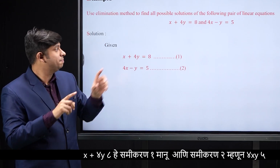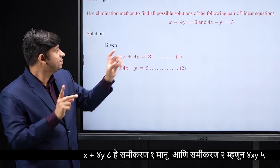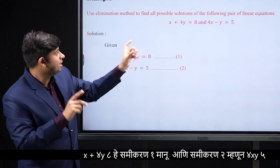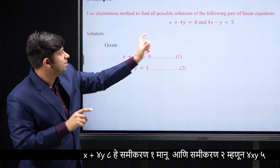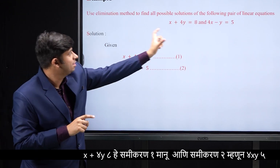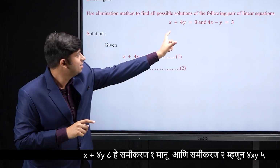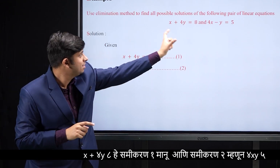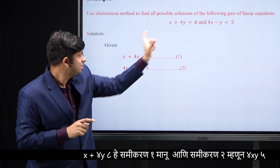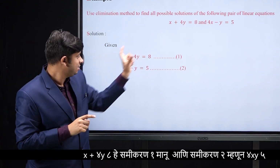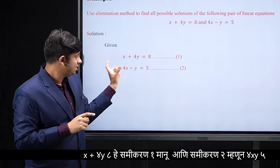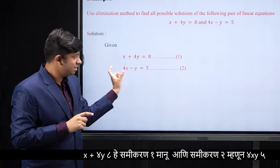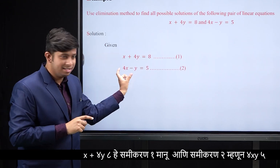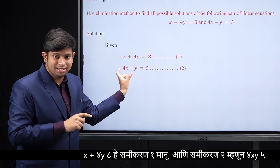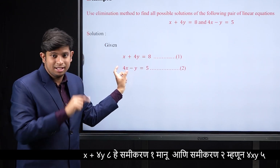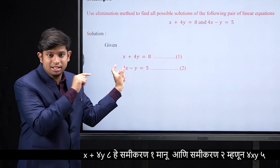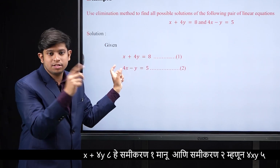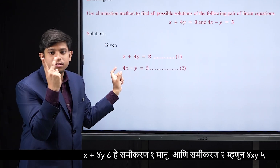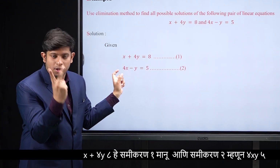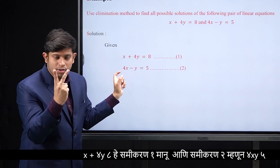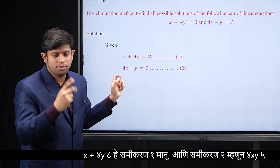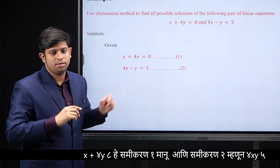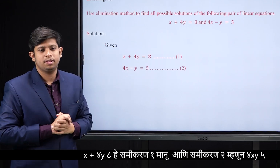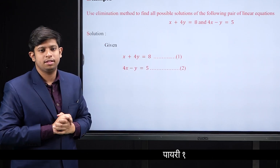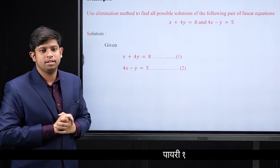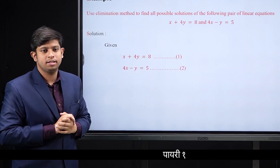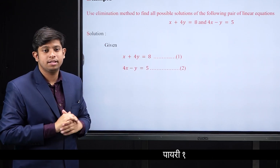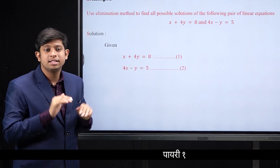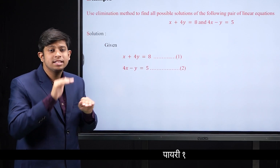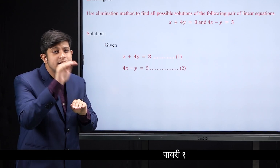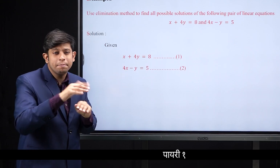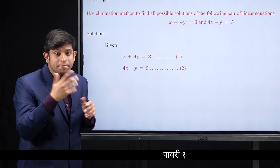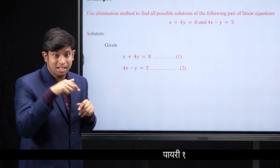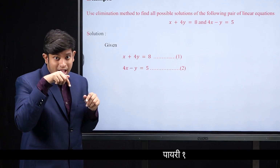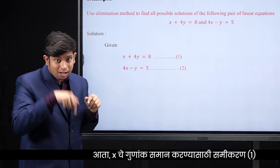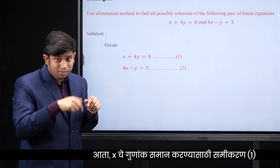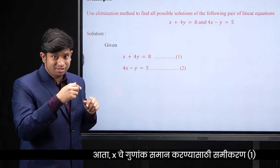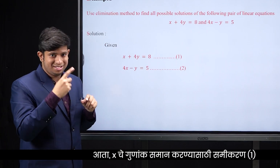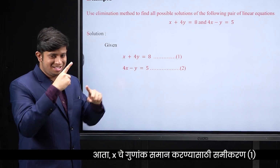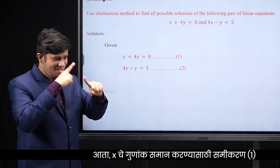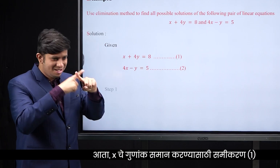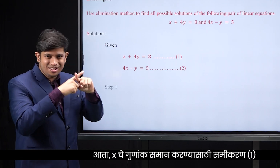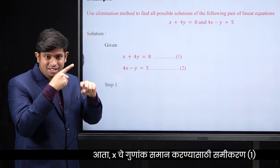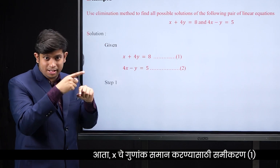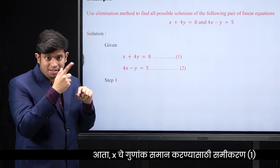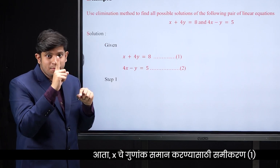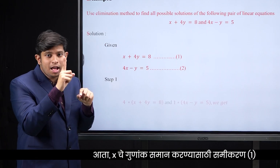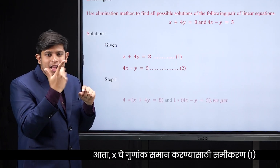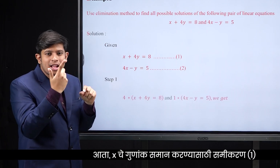पायरी 1. आता एक्सचे गुणांक समान